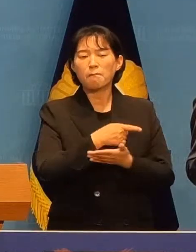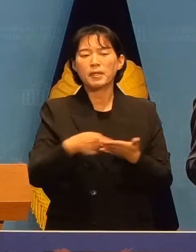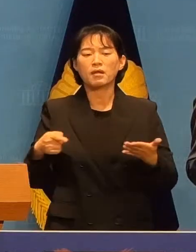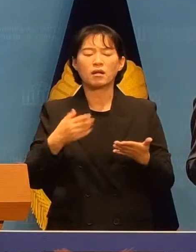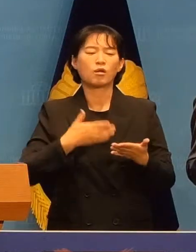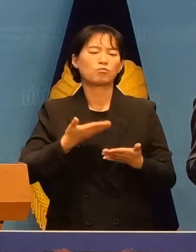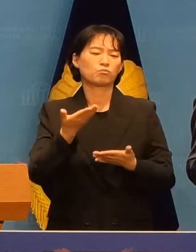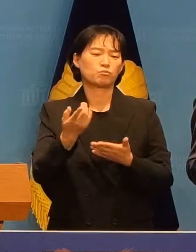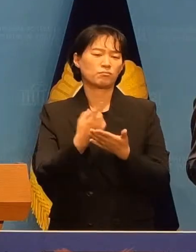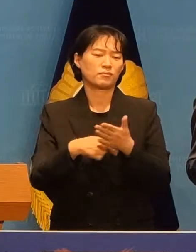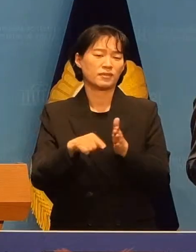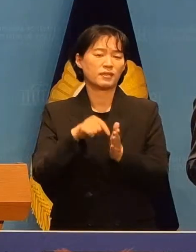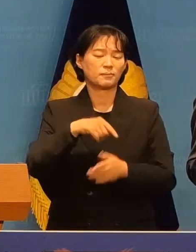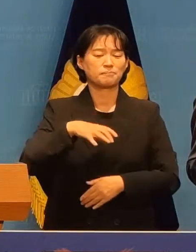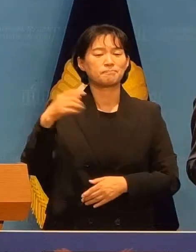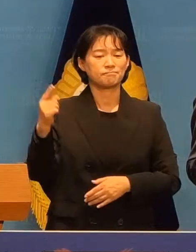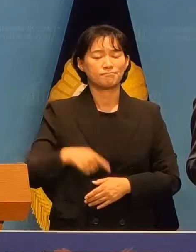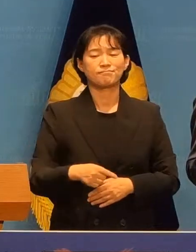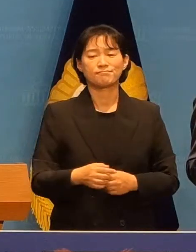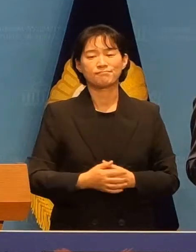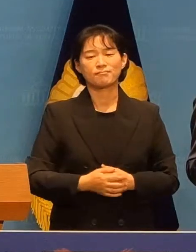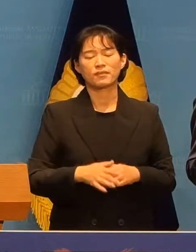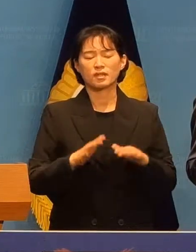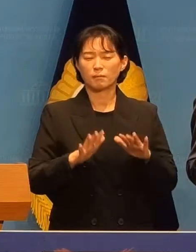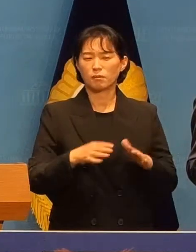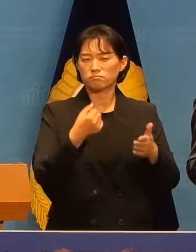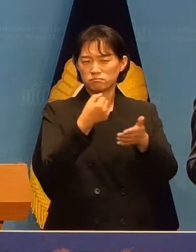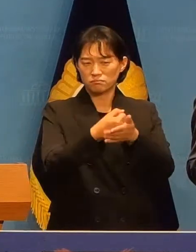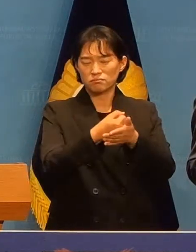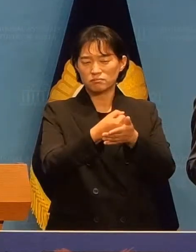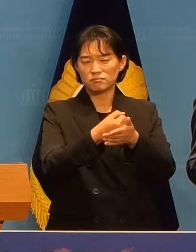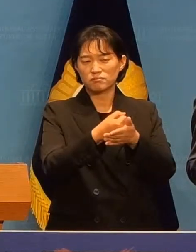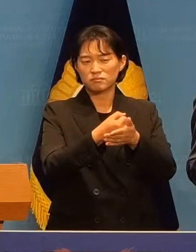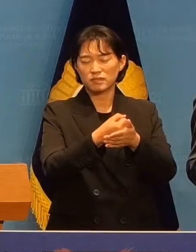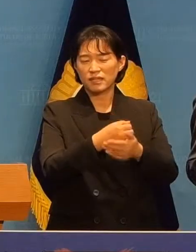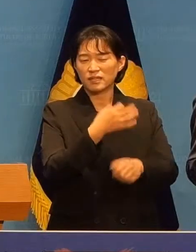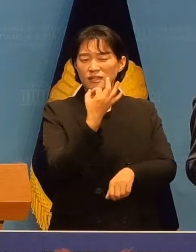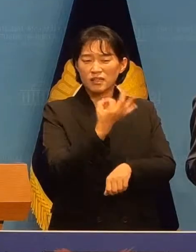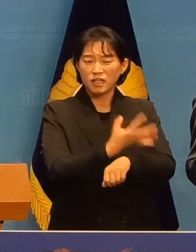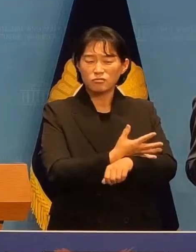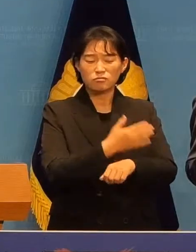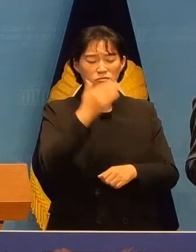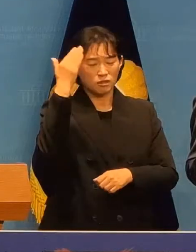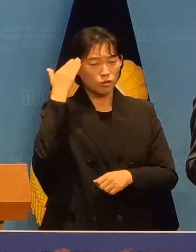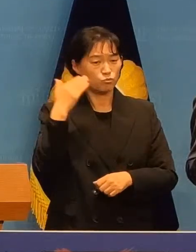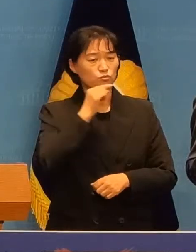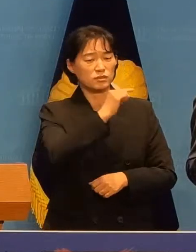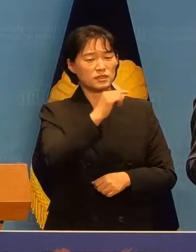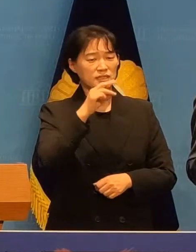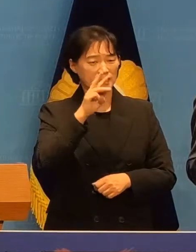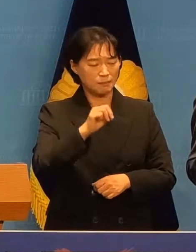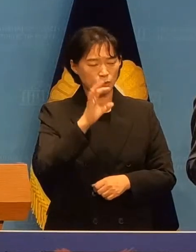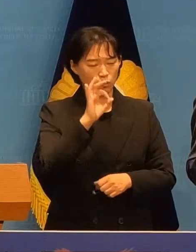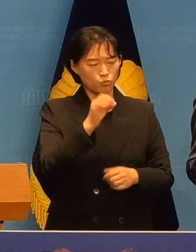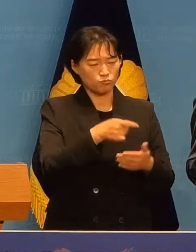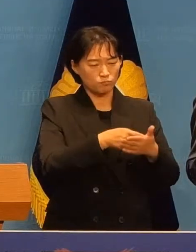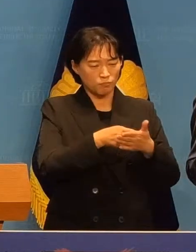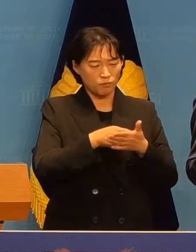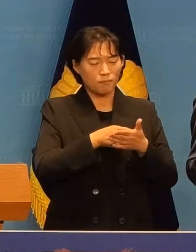이 자리에 섰습니다. 이번 결정은 단순한 한국GM의 비용 절감이